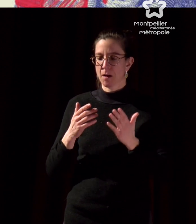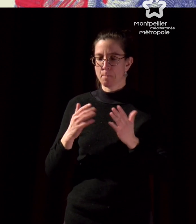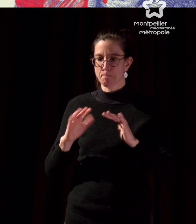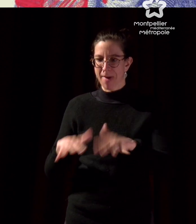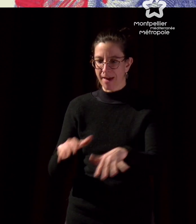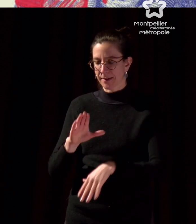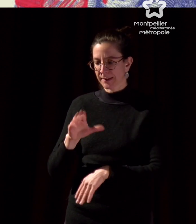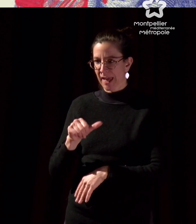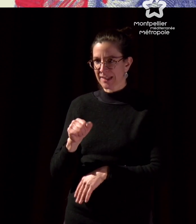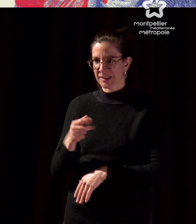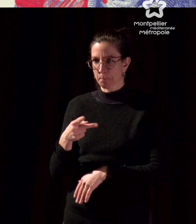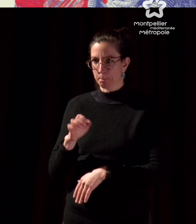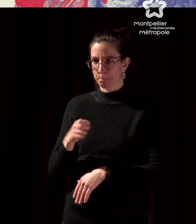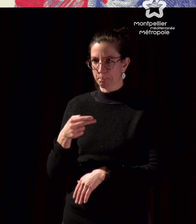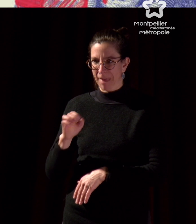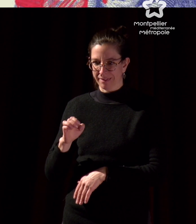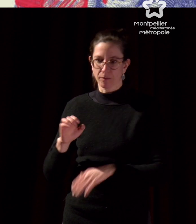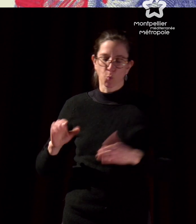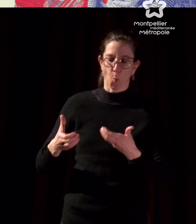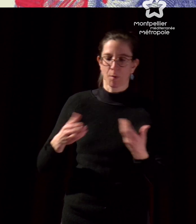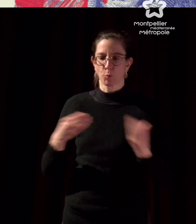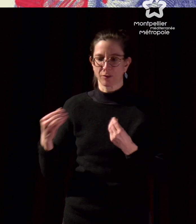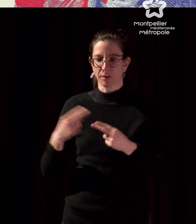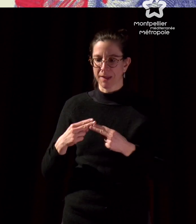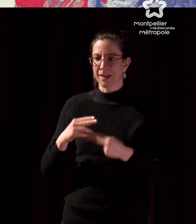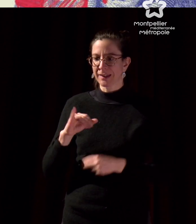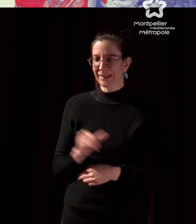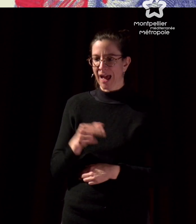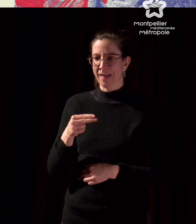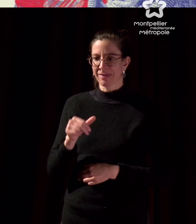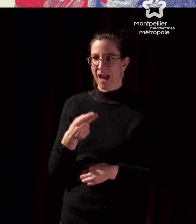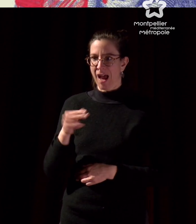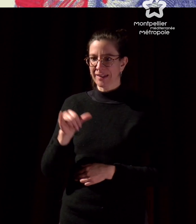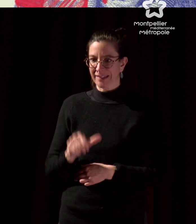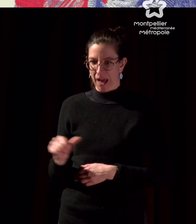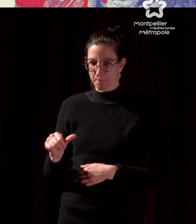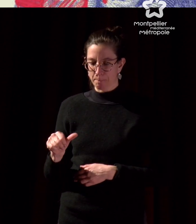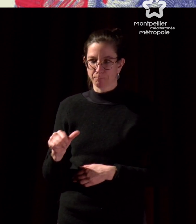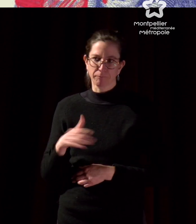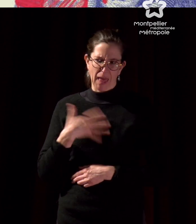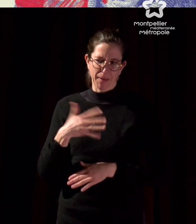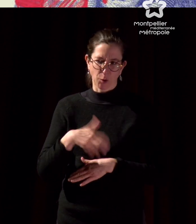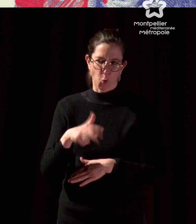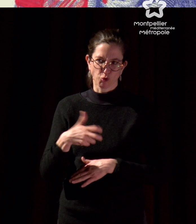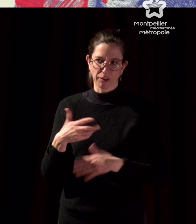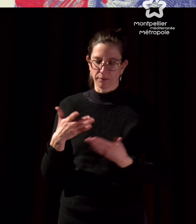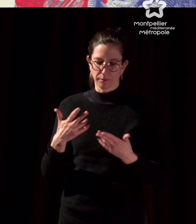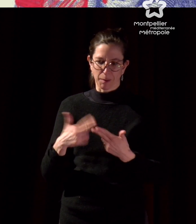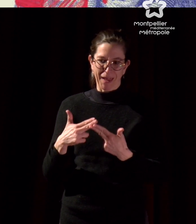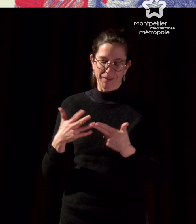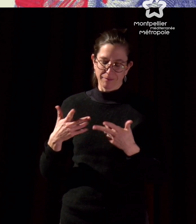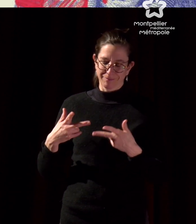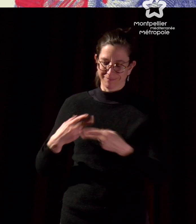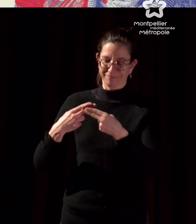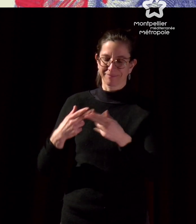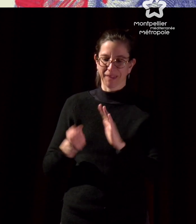qui arrivent à grosso modo à la période, pour ceux qui aiment l'archéologie, à la période qu'on appelle l'âge du bronze. Et donc on a